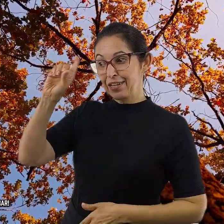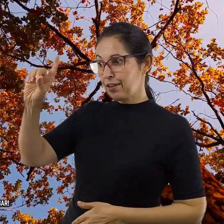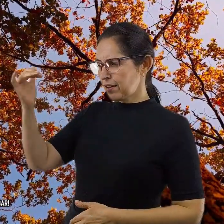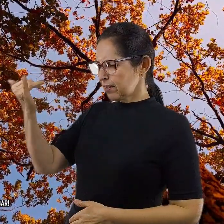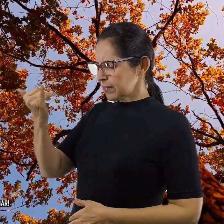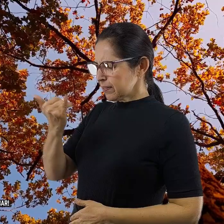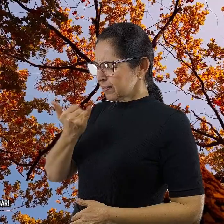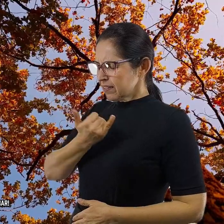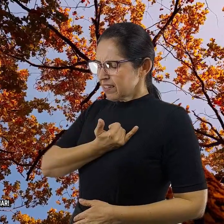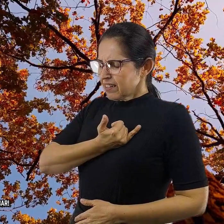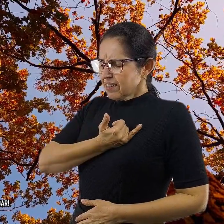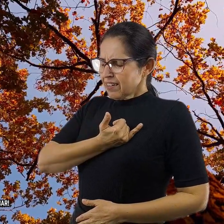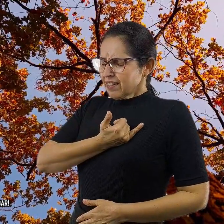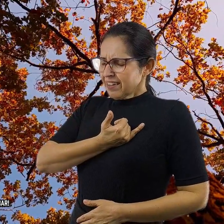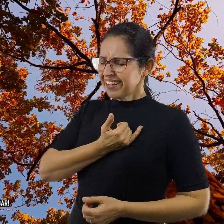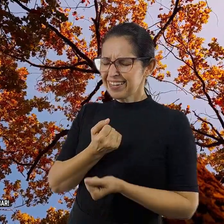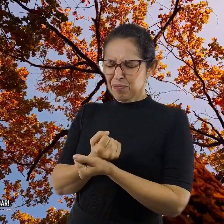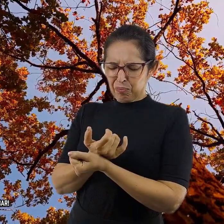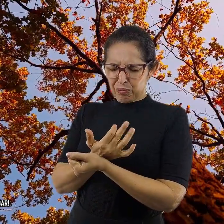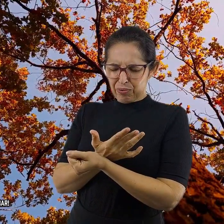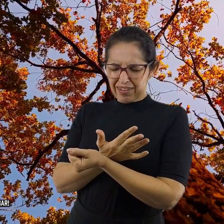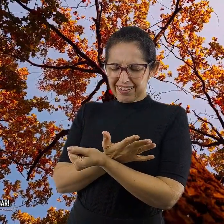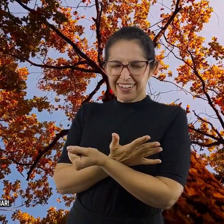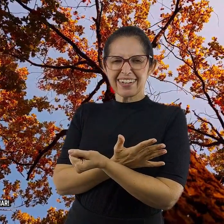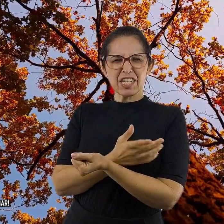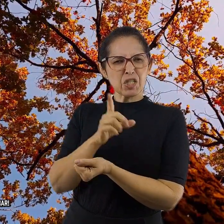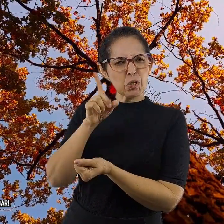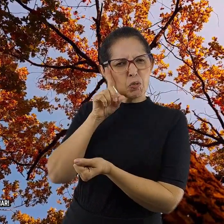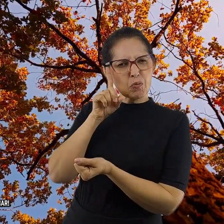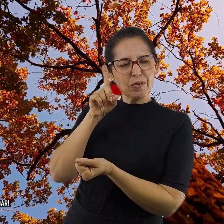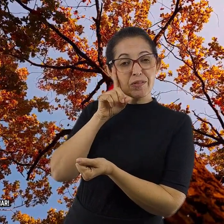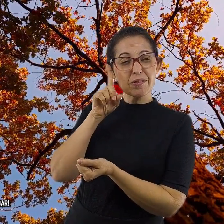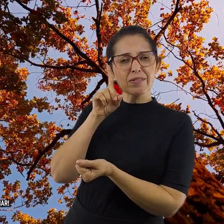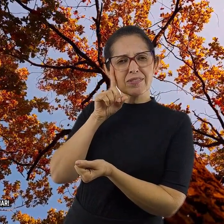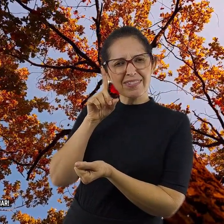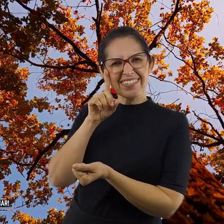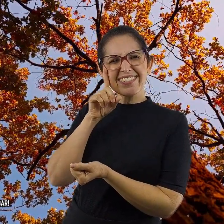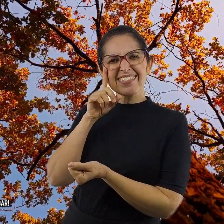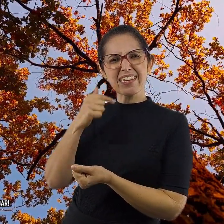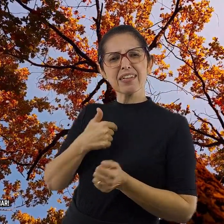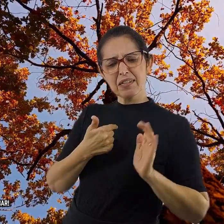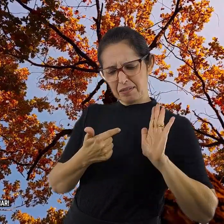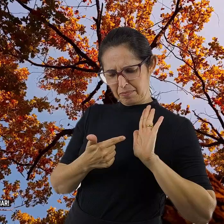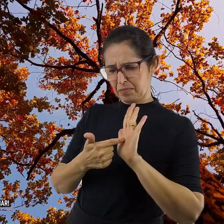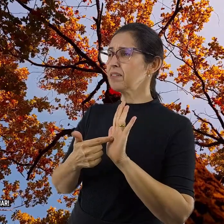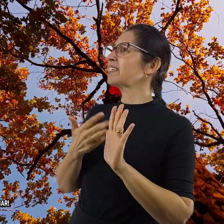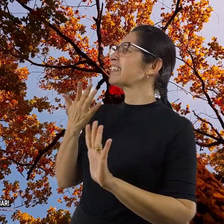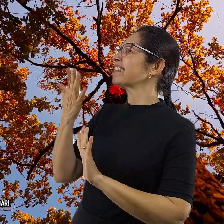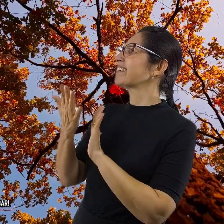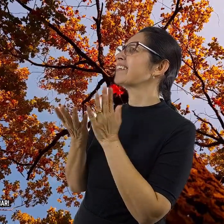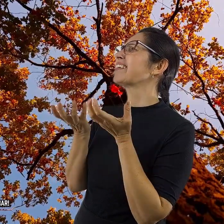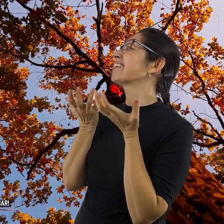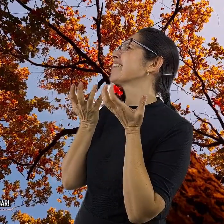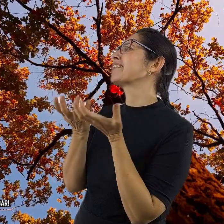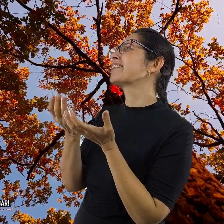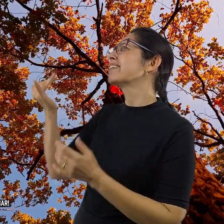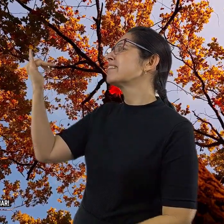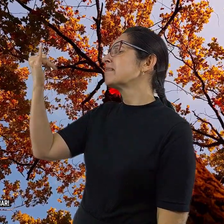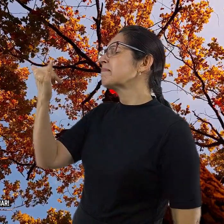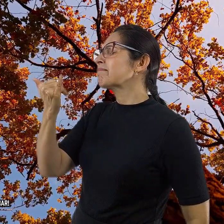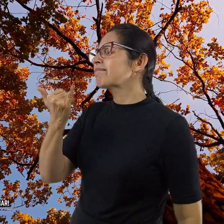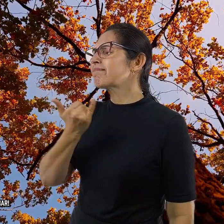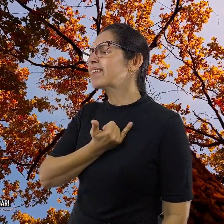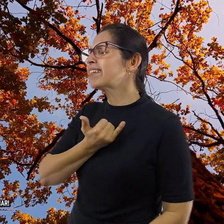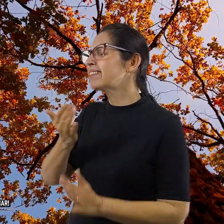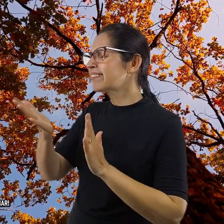continuar maravilhando as nossas vidas todos os dias e dizendo para Ele, Senhor, eu quero ouvir a Tua